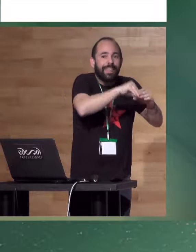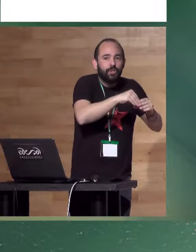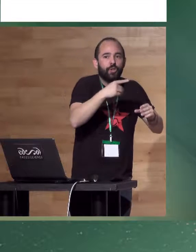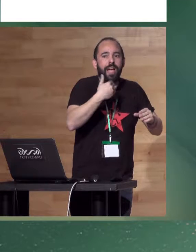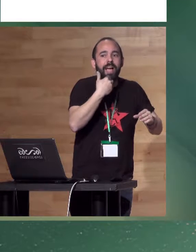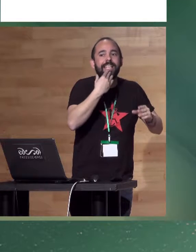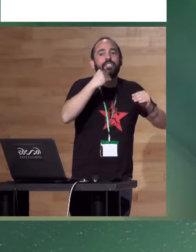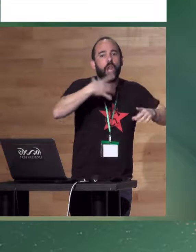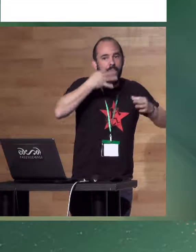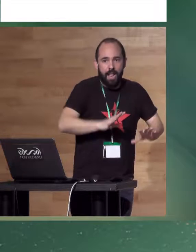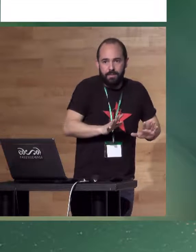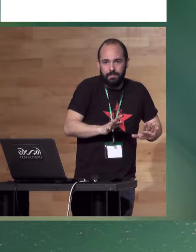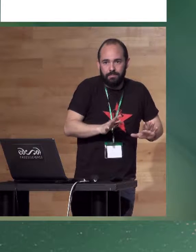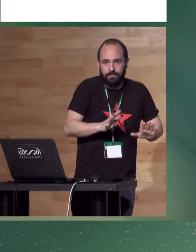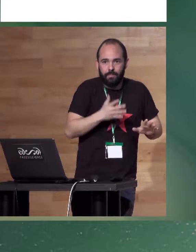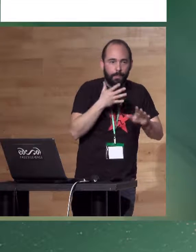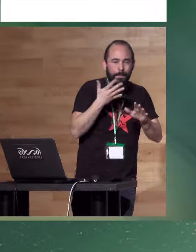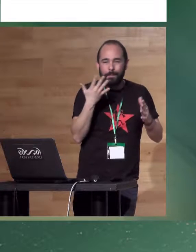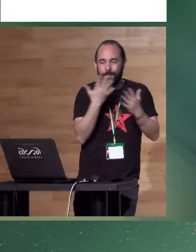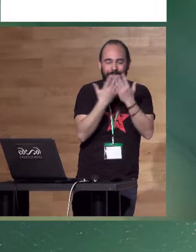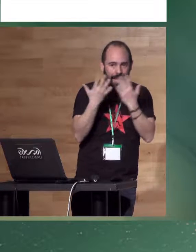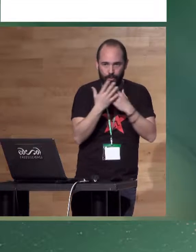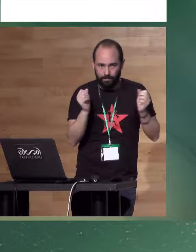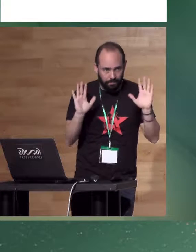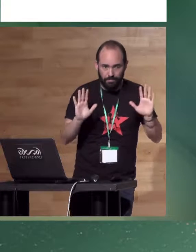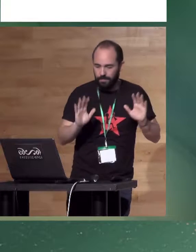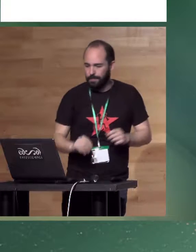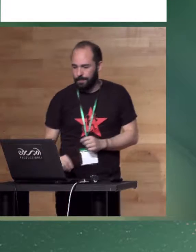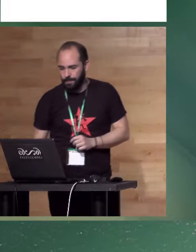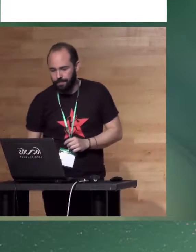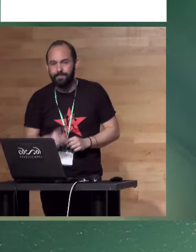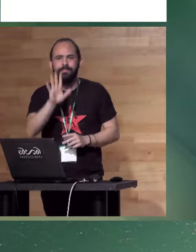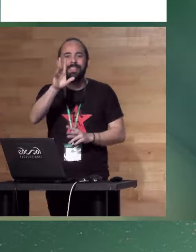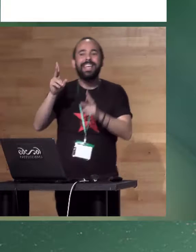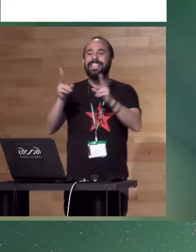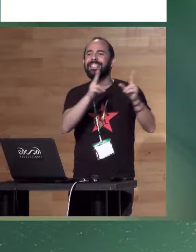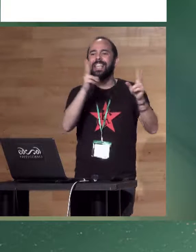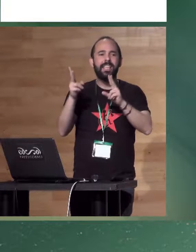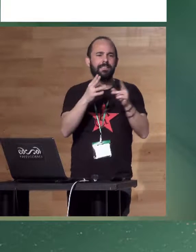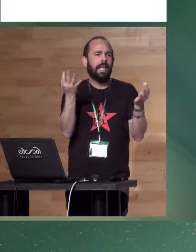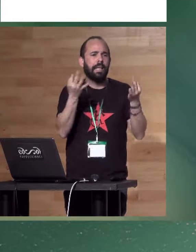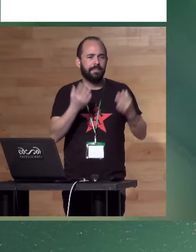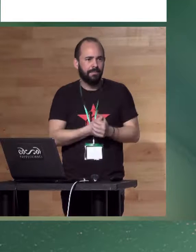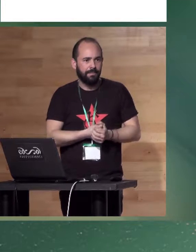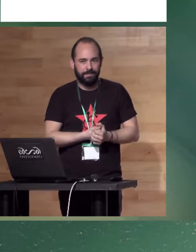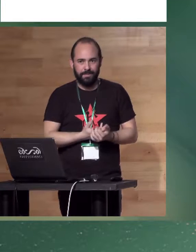algunas películas pueden tener historias reales. Se mezcla la ficción con la realidad.